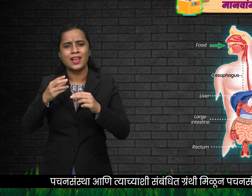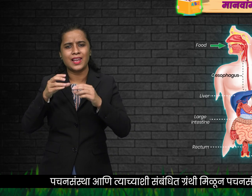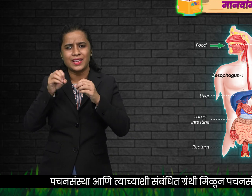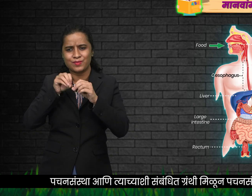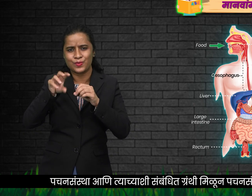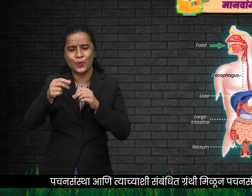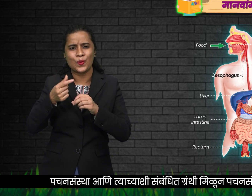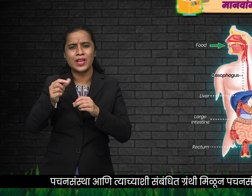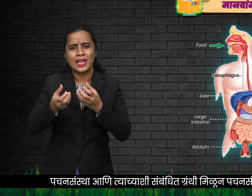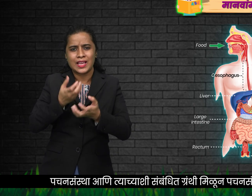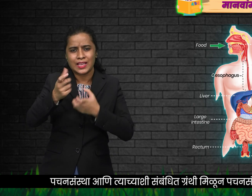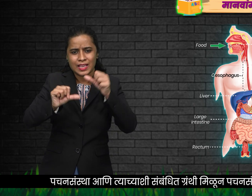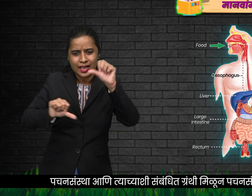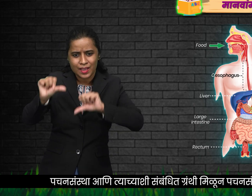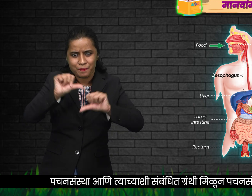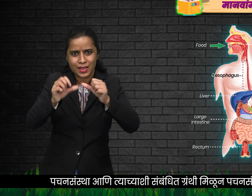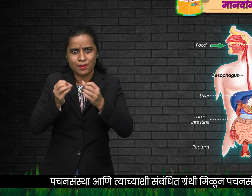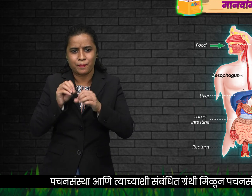होते.